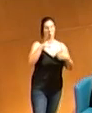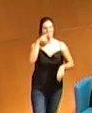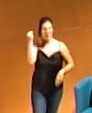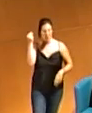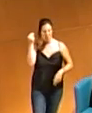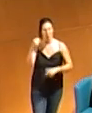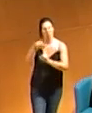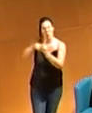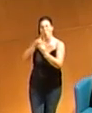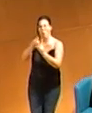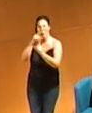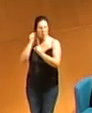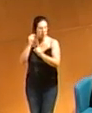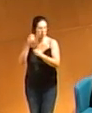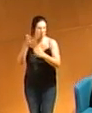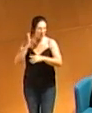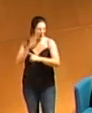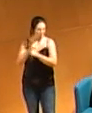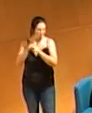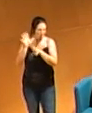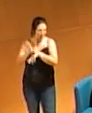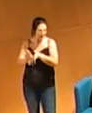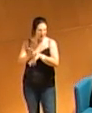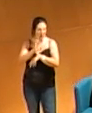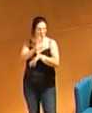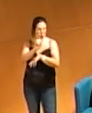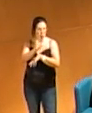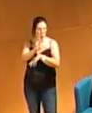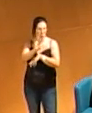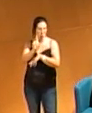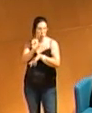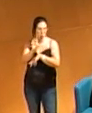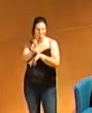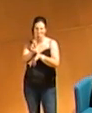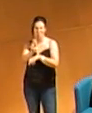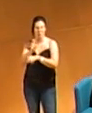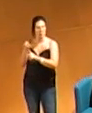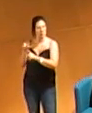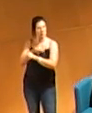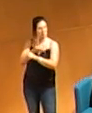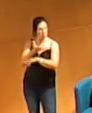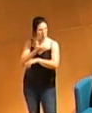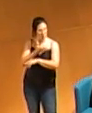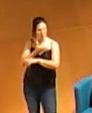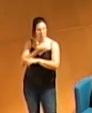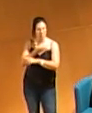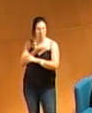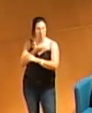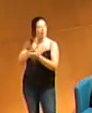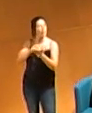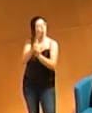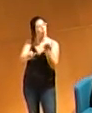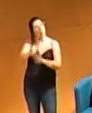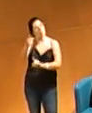donc, qui ne parlait pas du tout du handicap, mais il dit que la façon dont on regarde... les